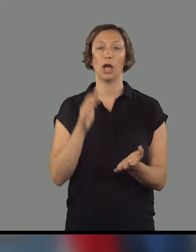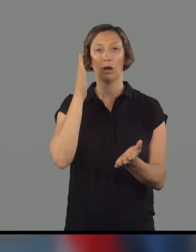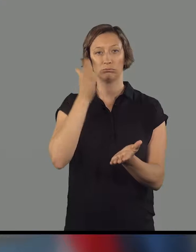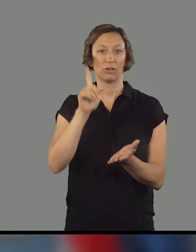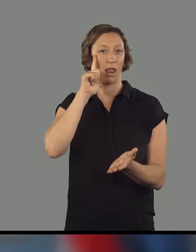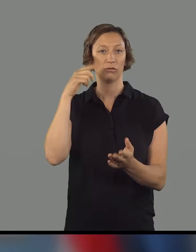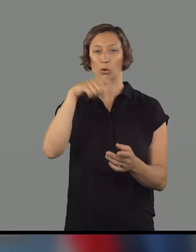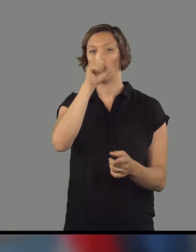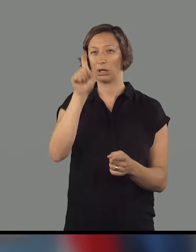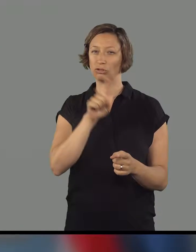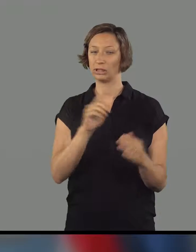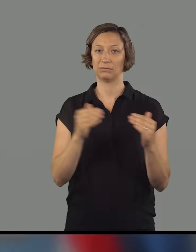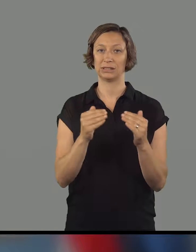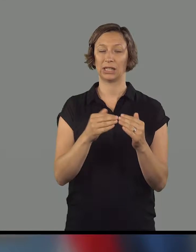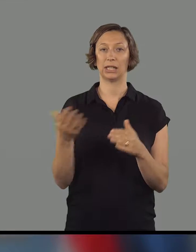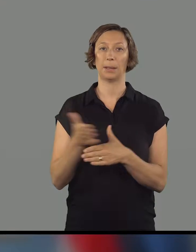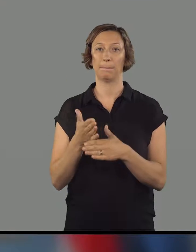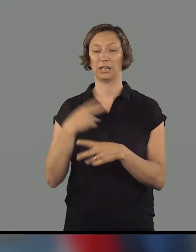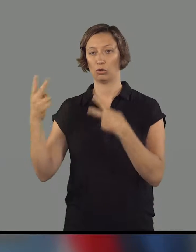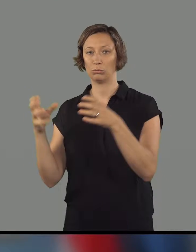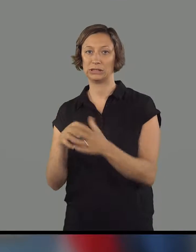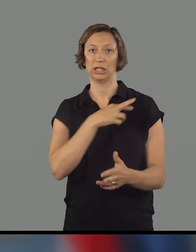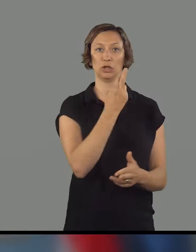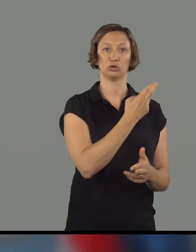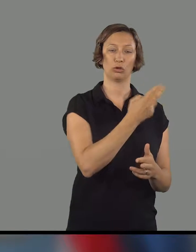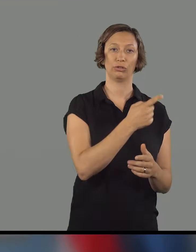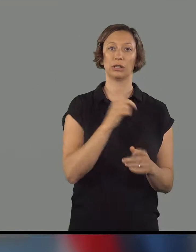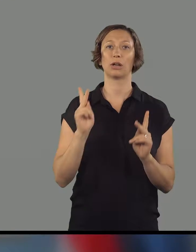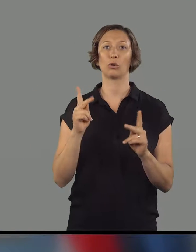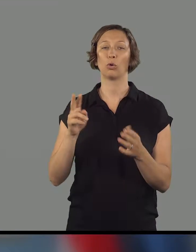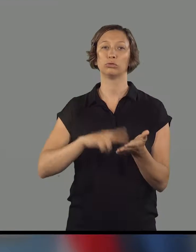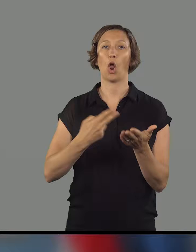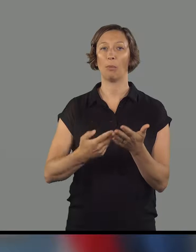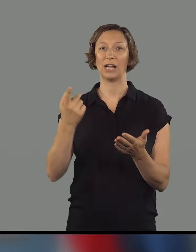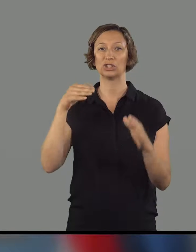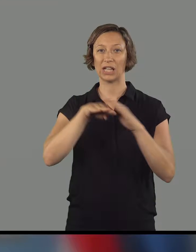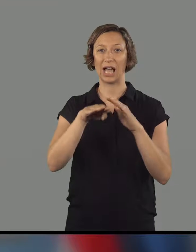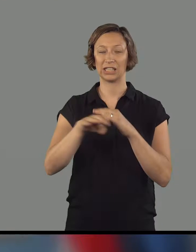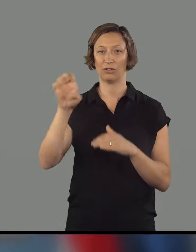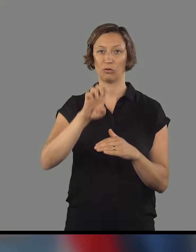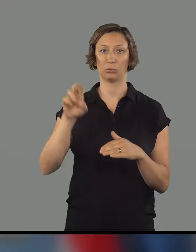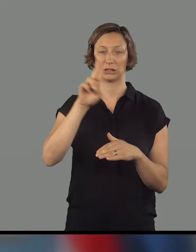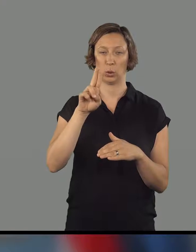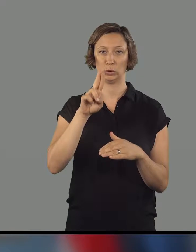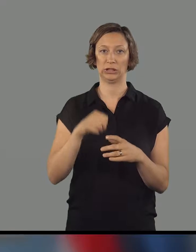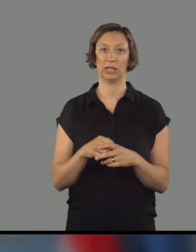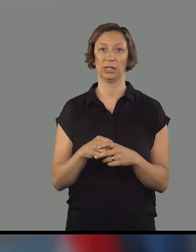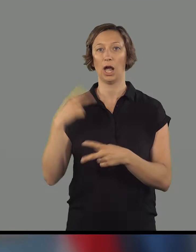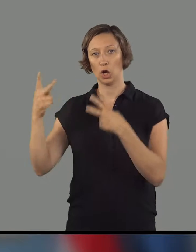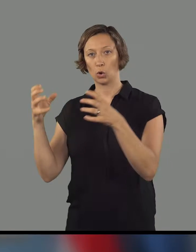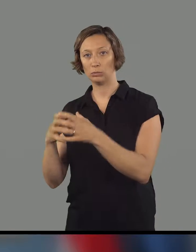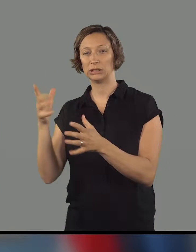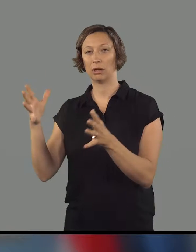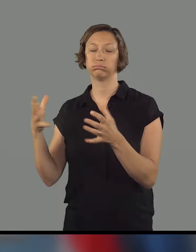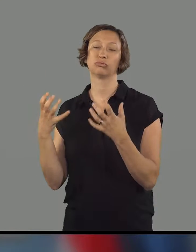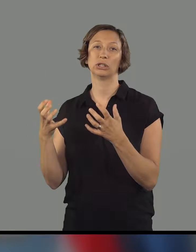Osrednje vprašanje, ki je predmet nesoglasja med Komisijo in Slovenijo, je tem, kako tolmačiti arhiv Evropske unije. Komisija